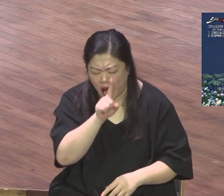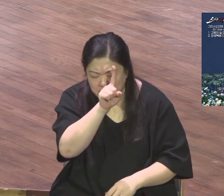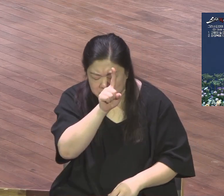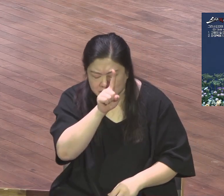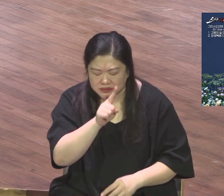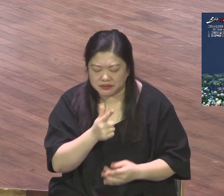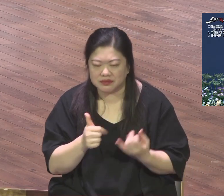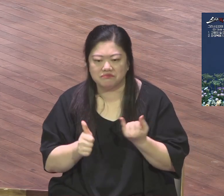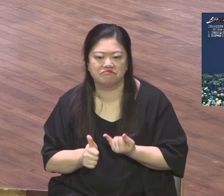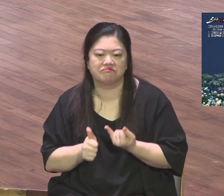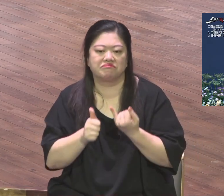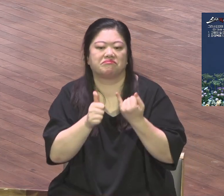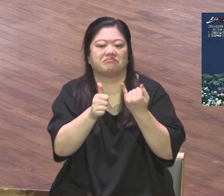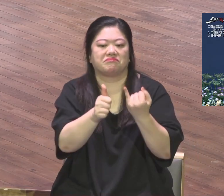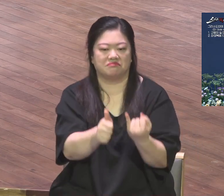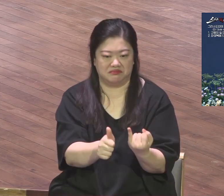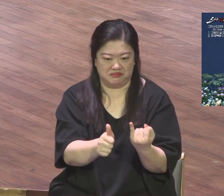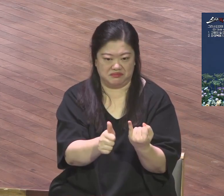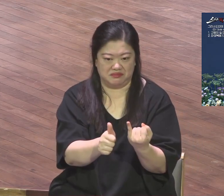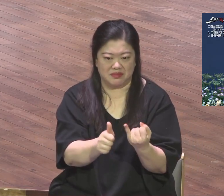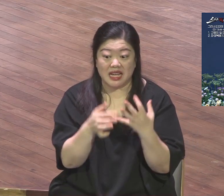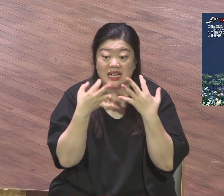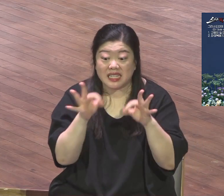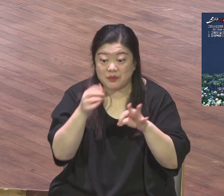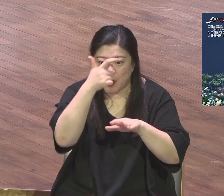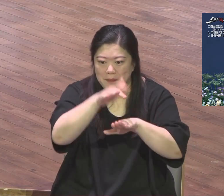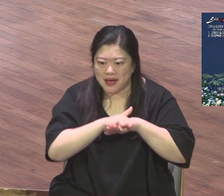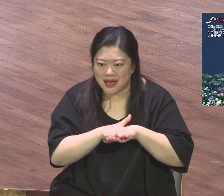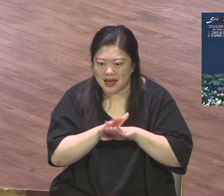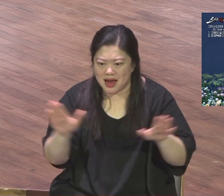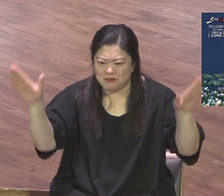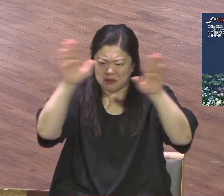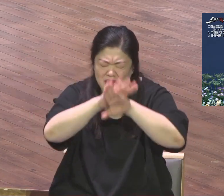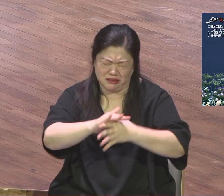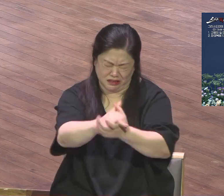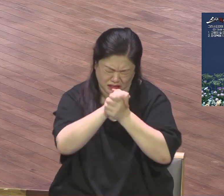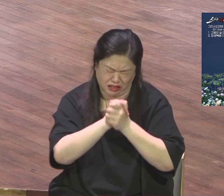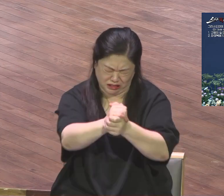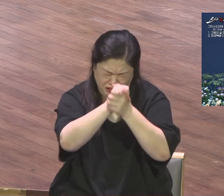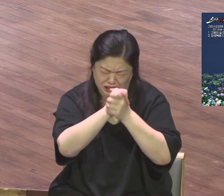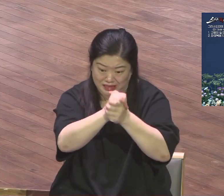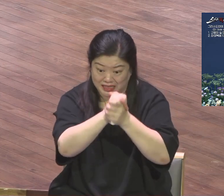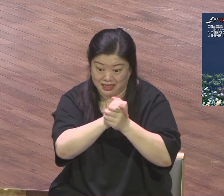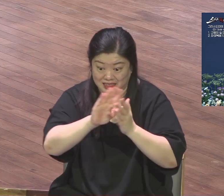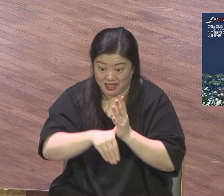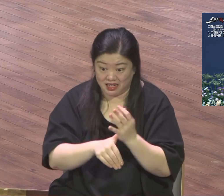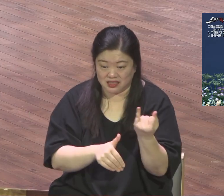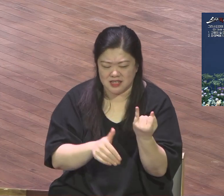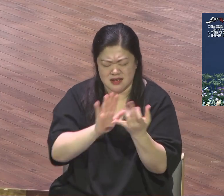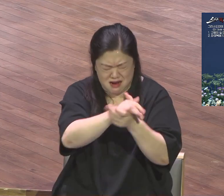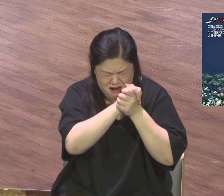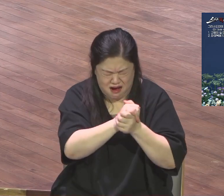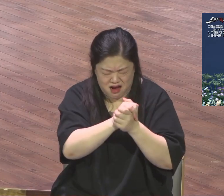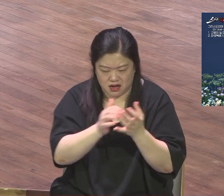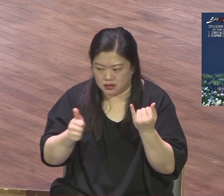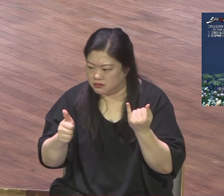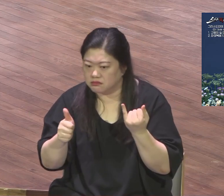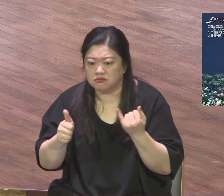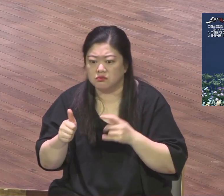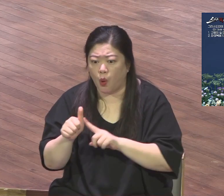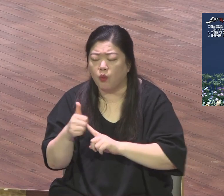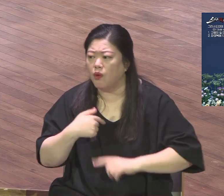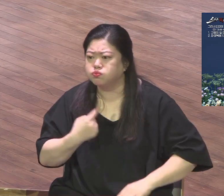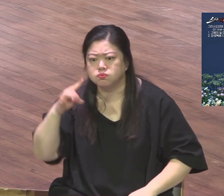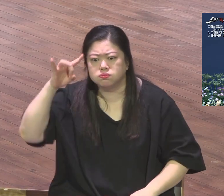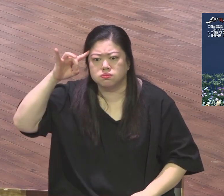통성으로 기도를 하잖아요. 그래서 이 남편은 교회라고 뭐 가본 일이 없는데 가서 보니까 맹숭맹숭하고